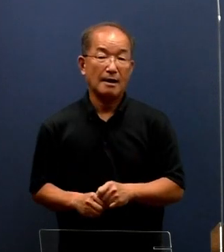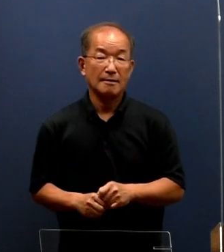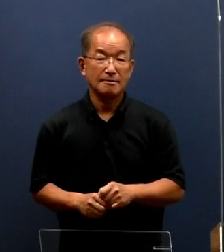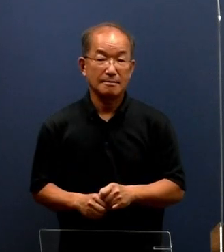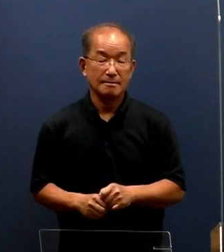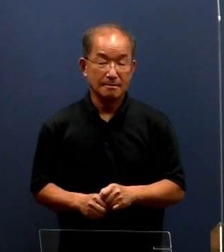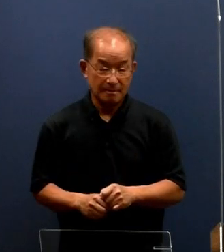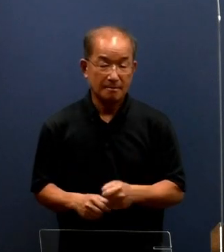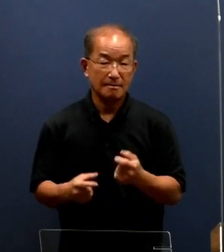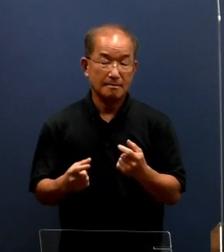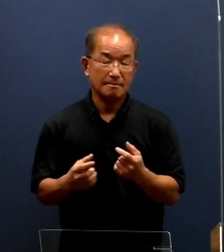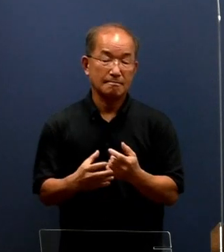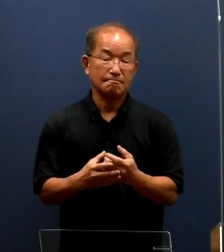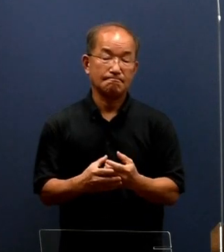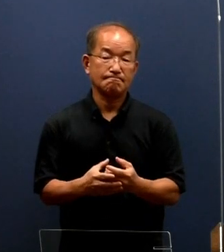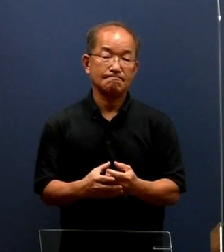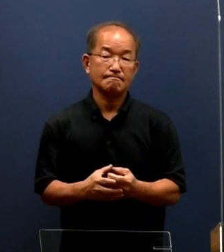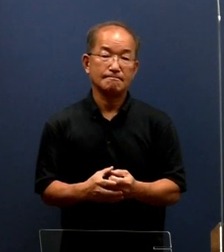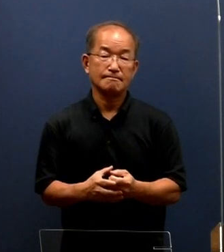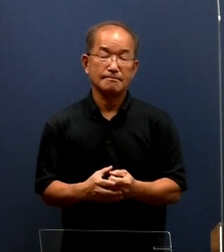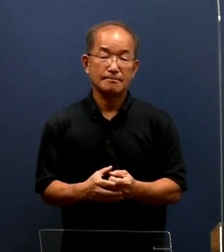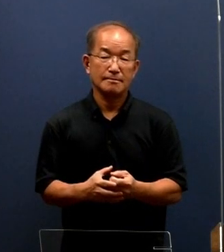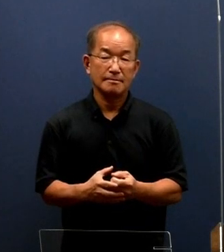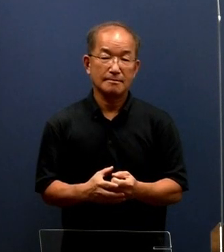やはりその、まあ、